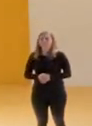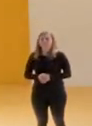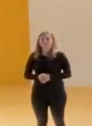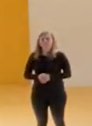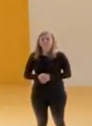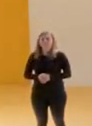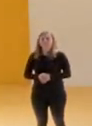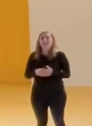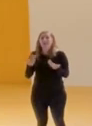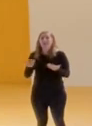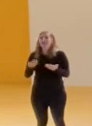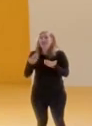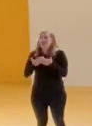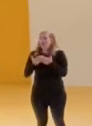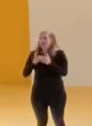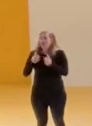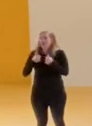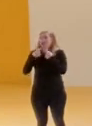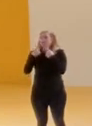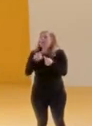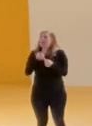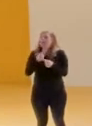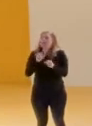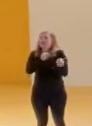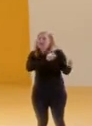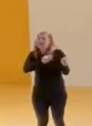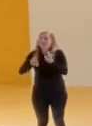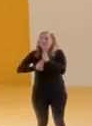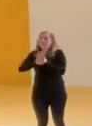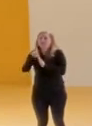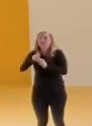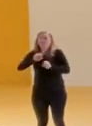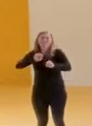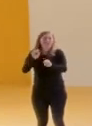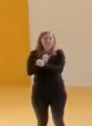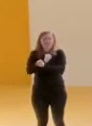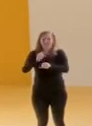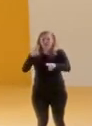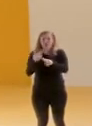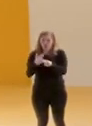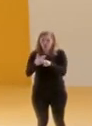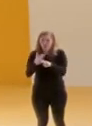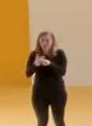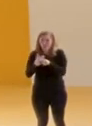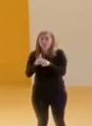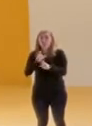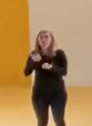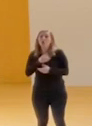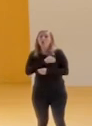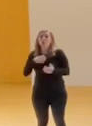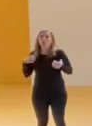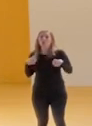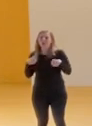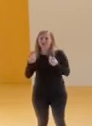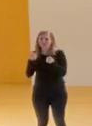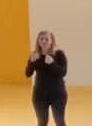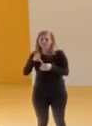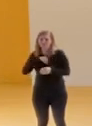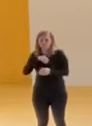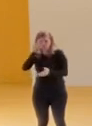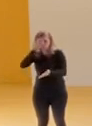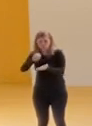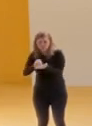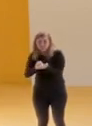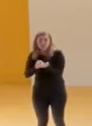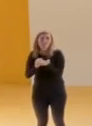W związku z tym że tak jak powiedziałem hiperinflacja to jest najpoważniejsza choroba jakiej może doświadczyć gospodarka pieniężna No